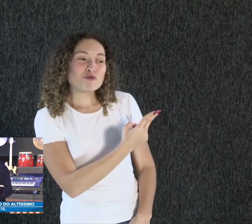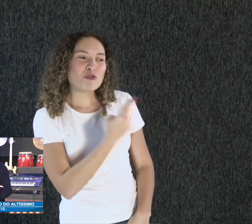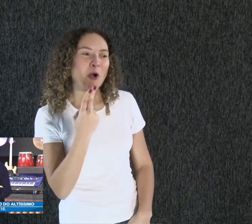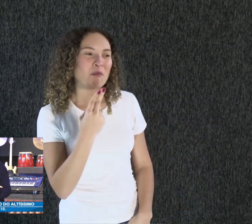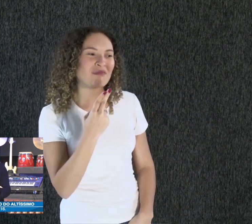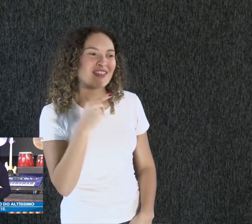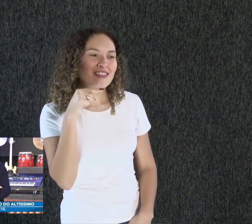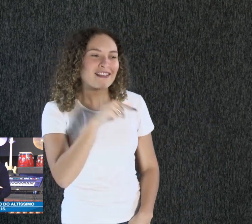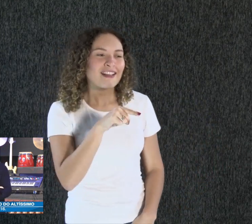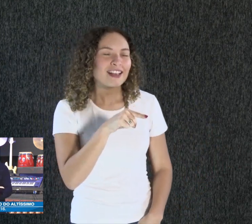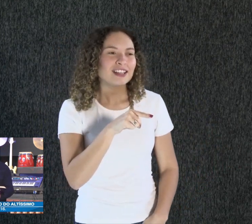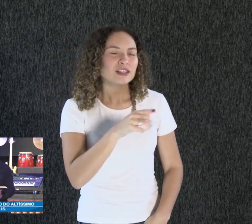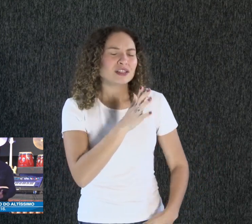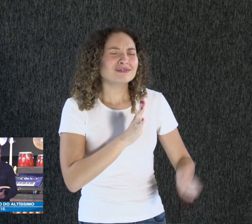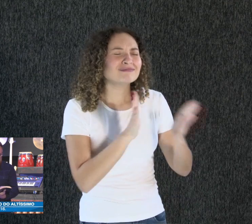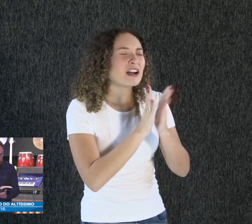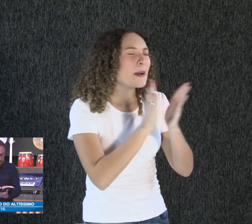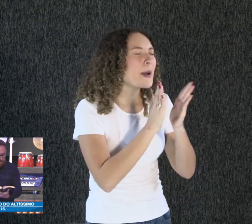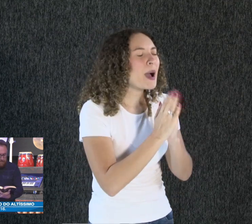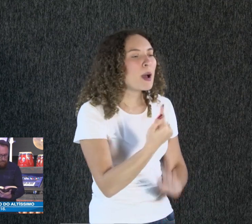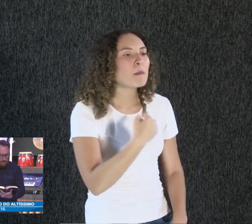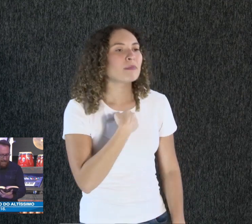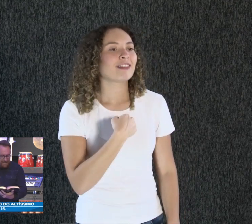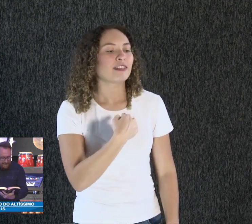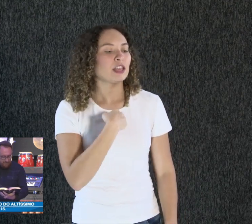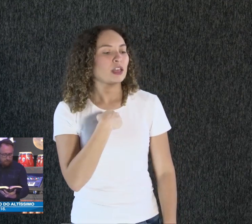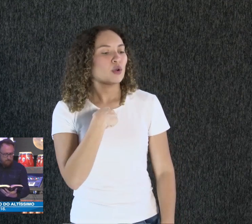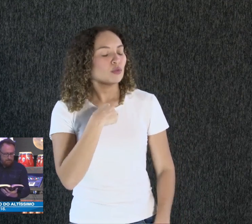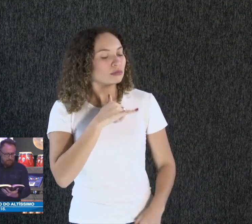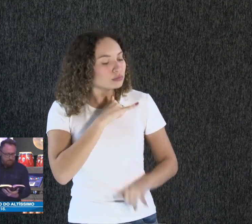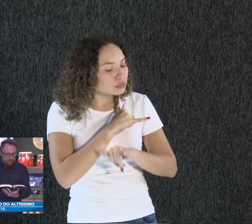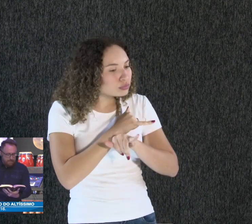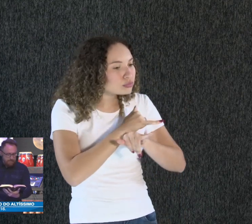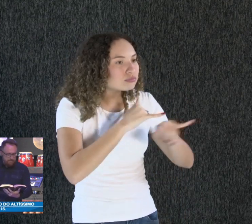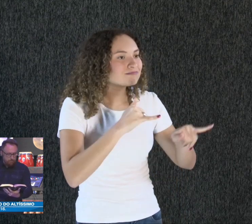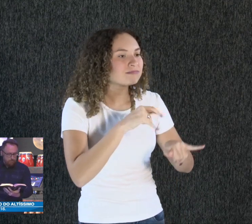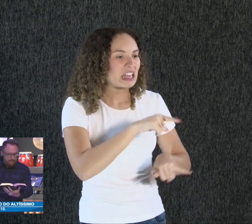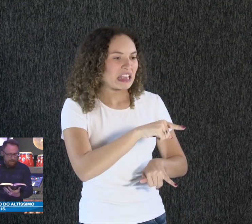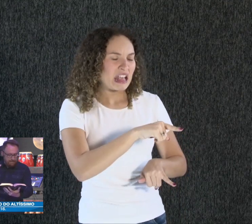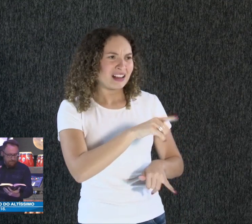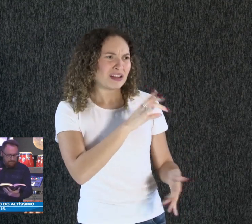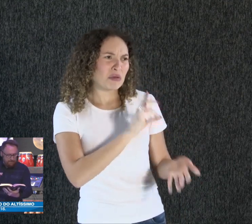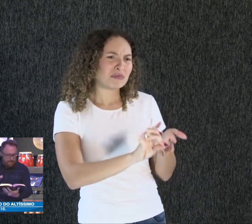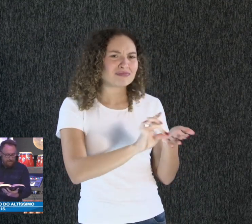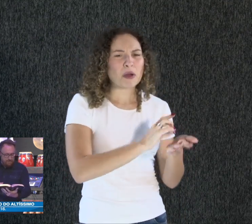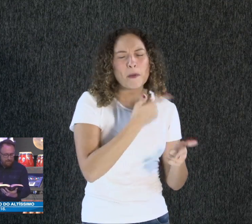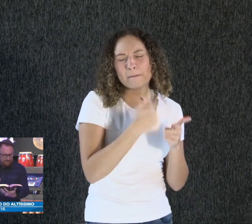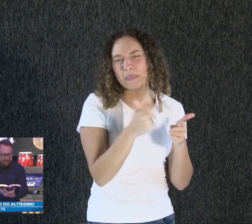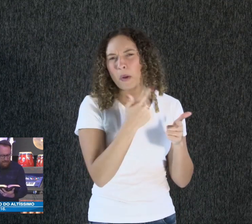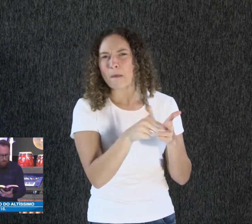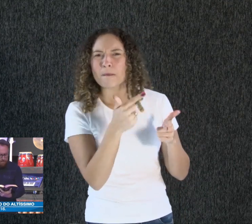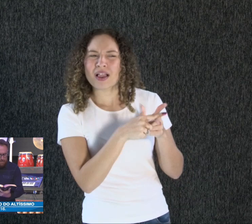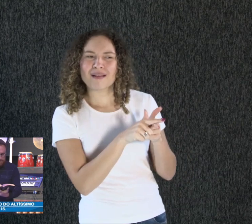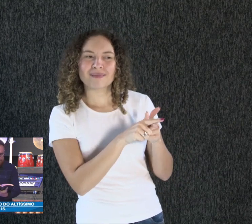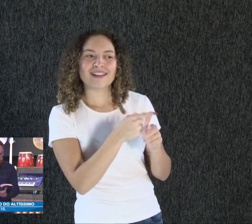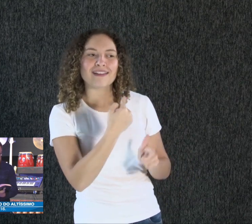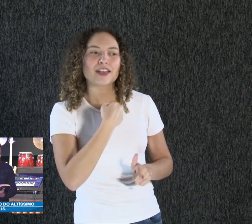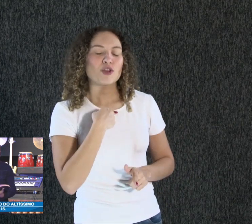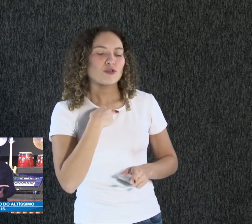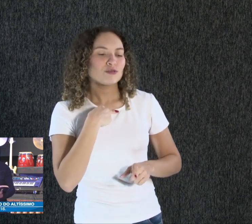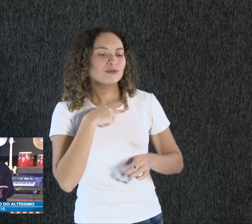nome. Ele clamará a mim e eu lhe darei resposta, e na sua adversidade estarei com